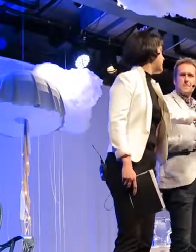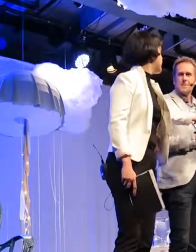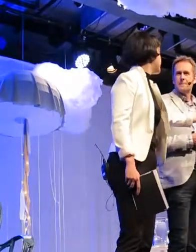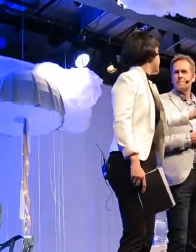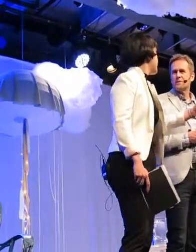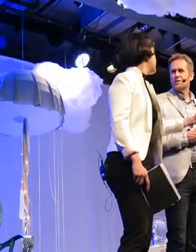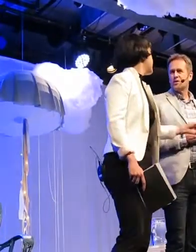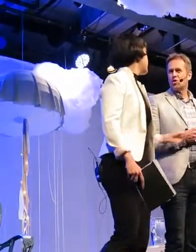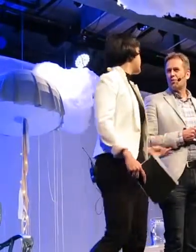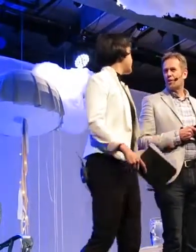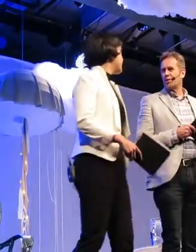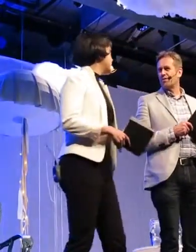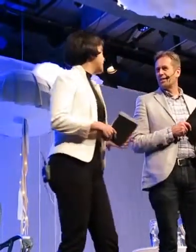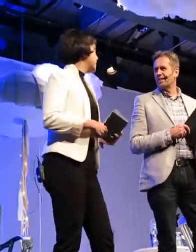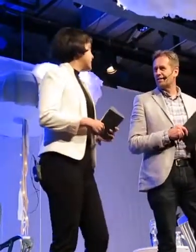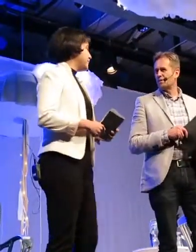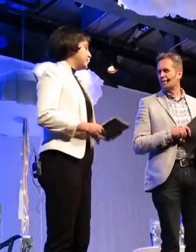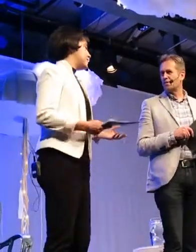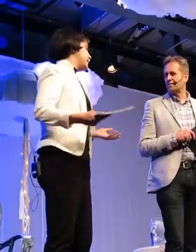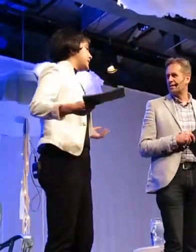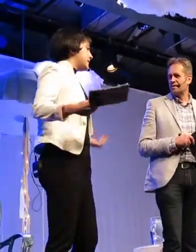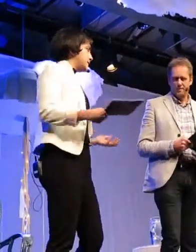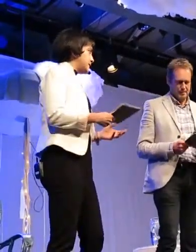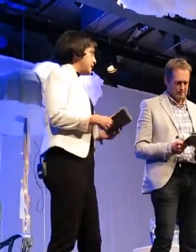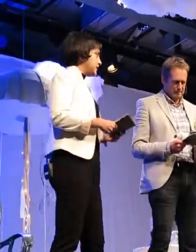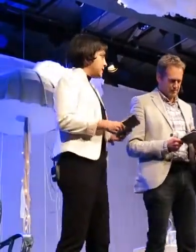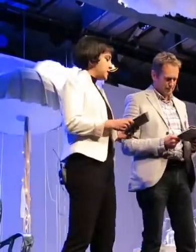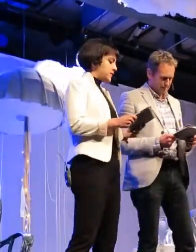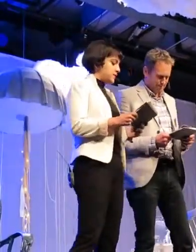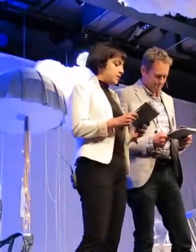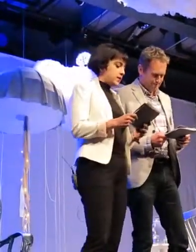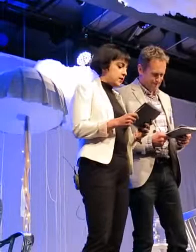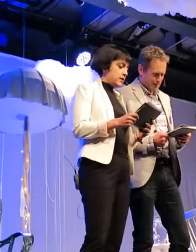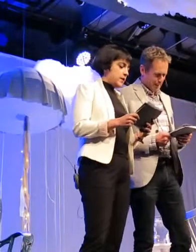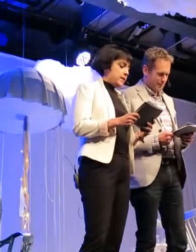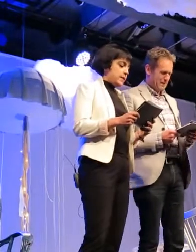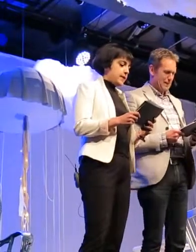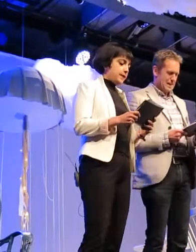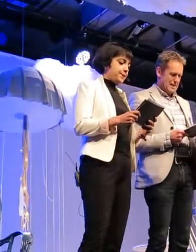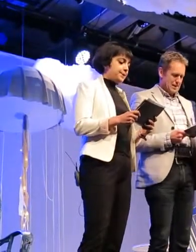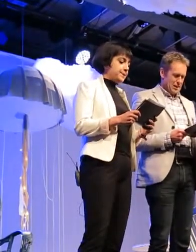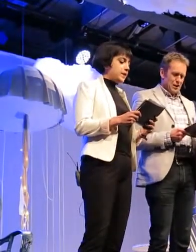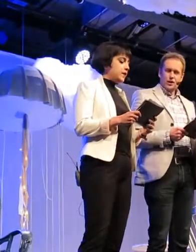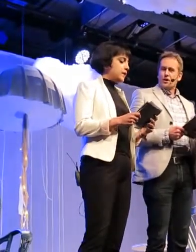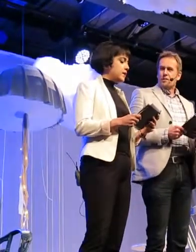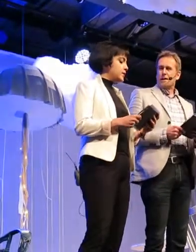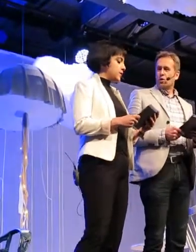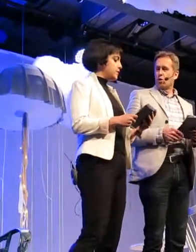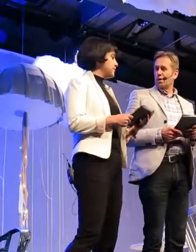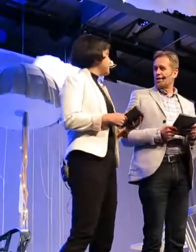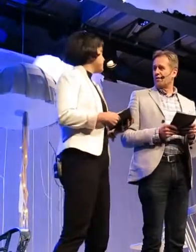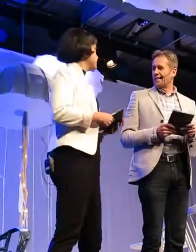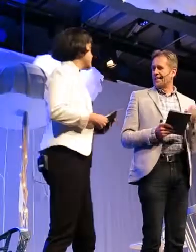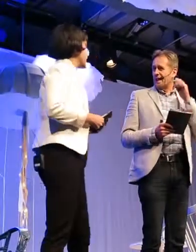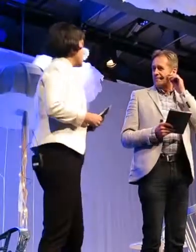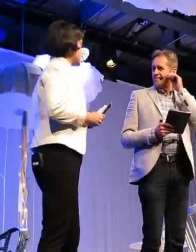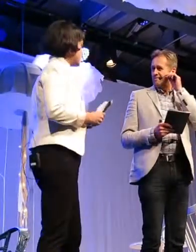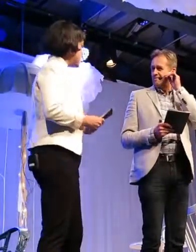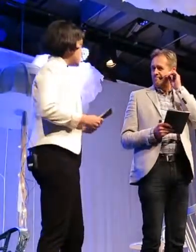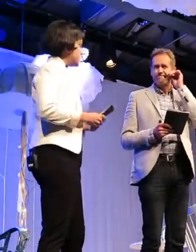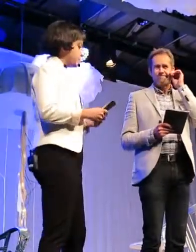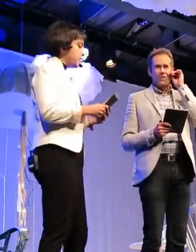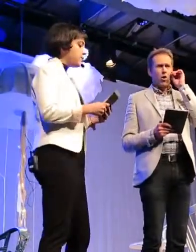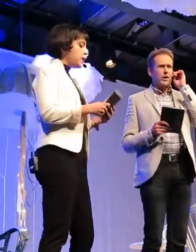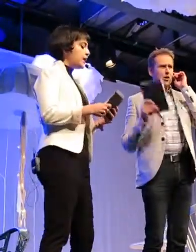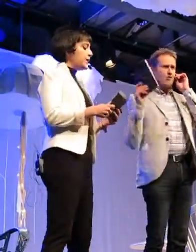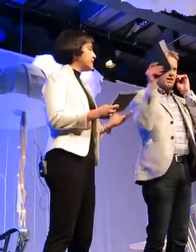han kan sitta där och... Kommer han pröva den igen, tror jag? Jag vet inte, han kanske tar sönder den. Men... Men då kör vi vidare då.